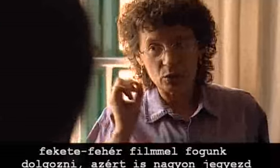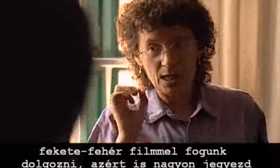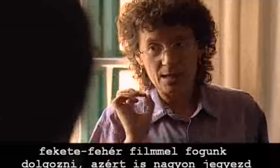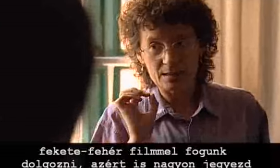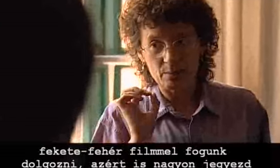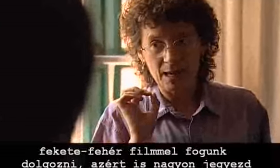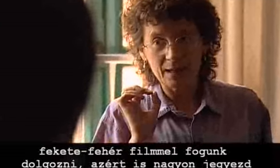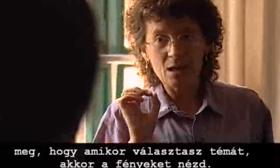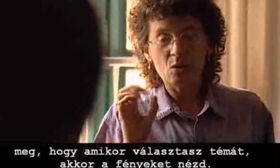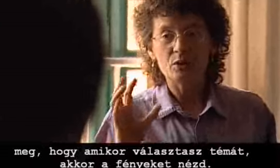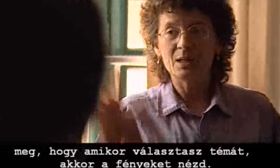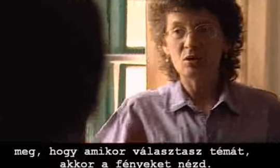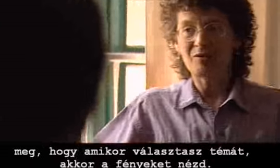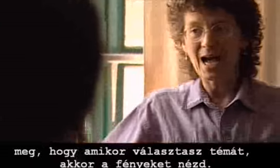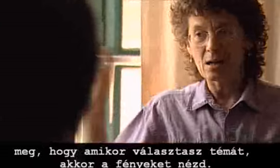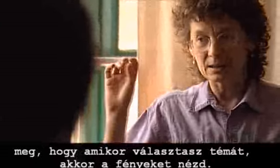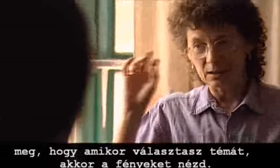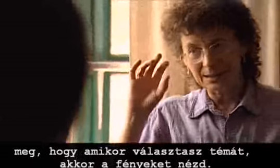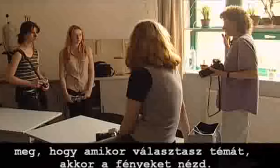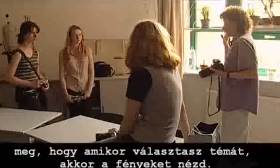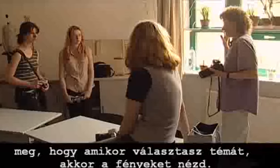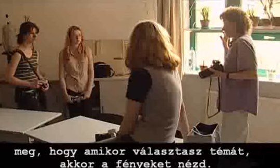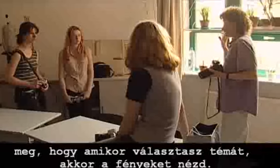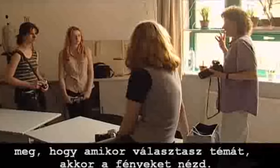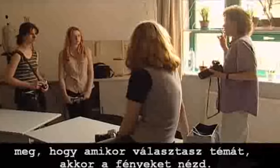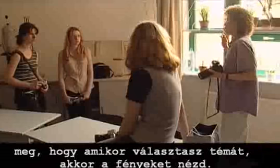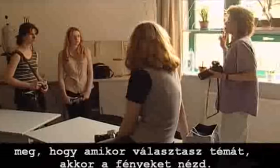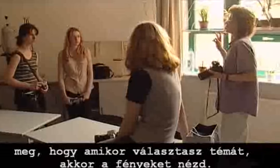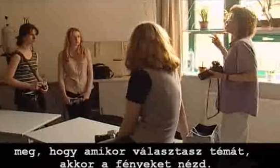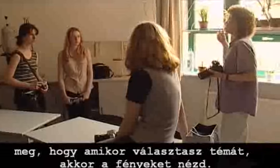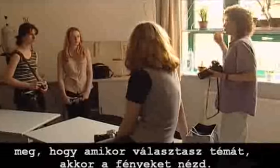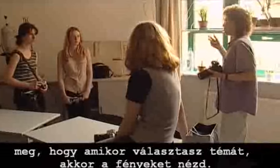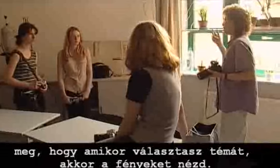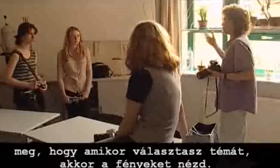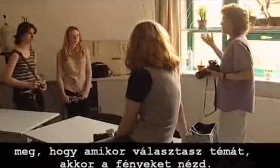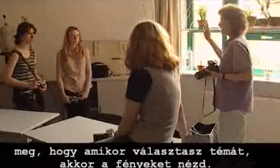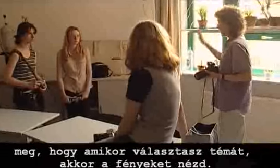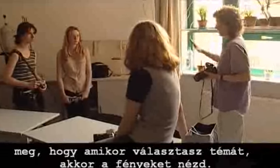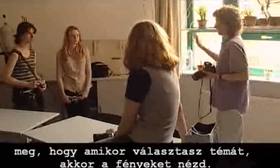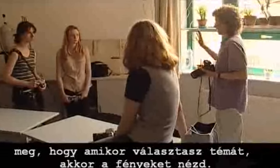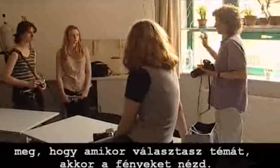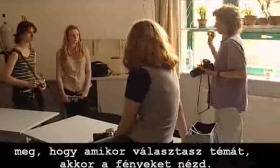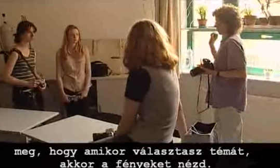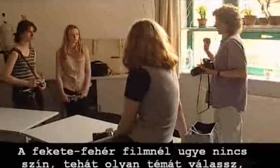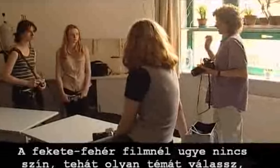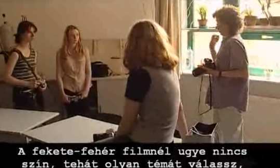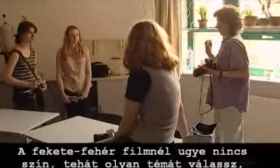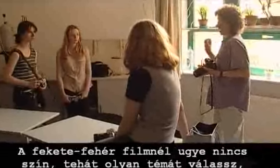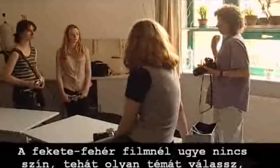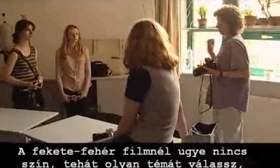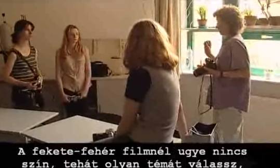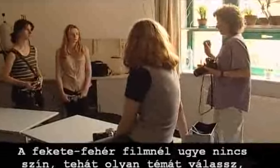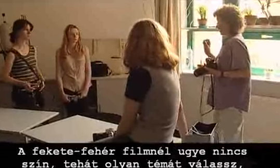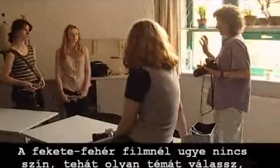nagyon jegyezd meg, hogy mikor választasz témát, akkor a fényeket nézd, tehát a